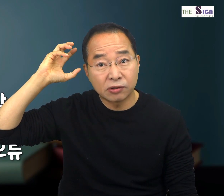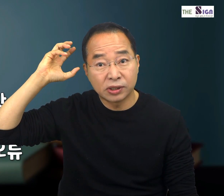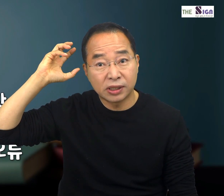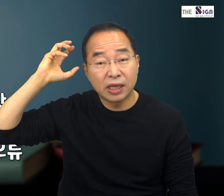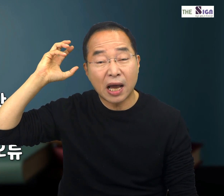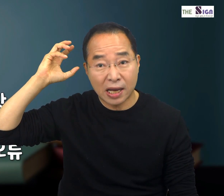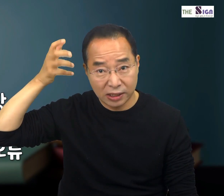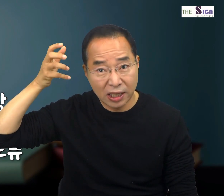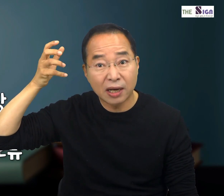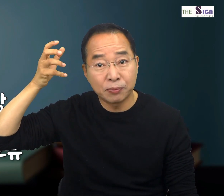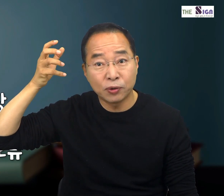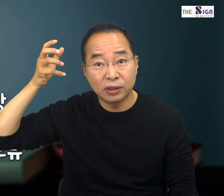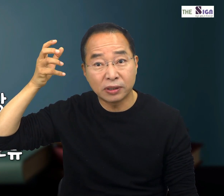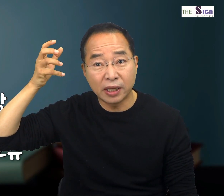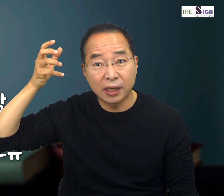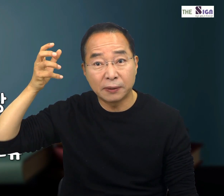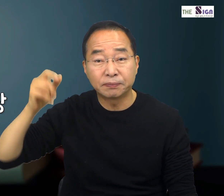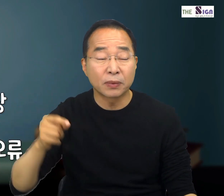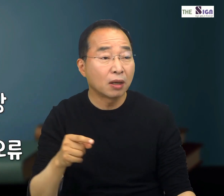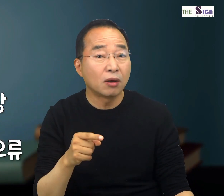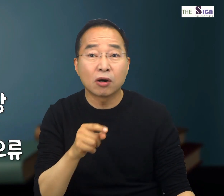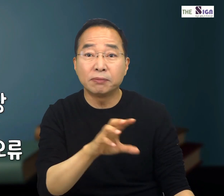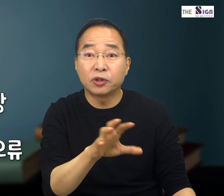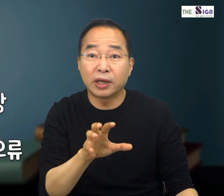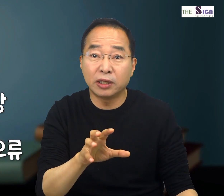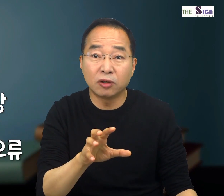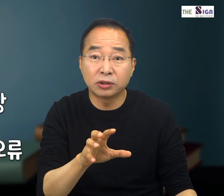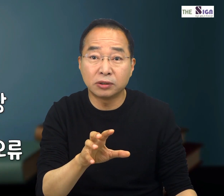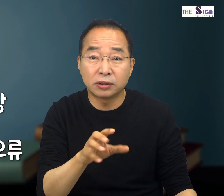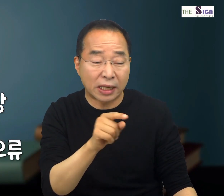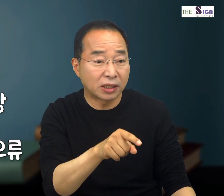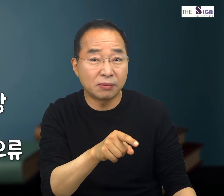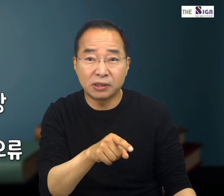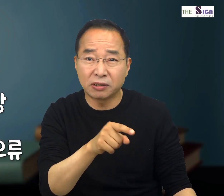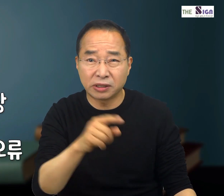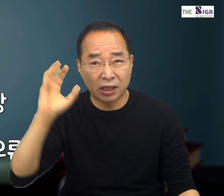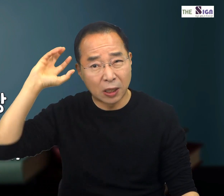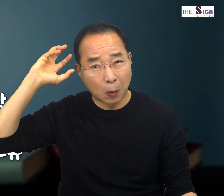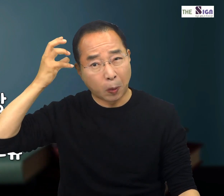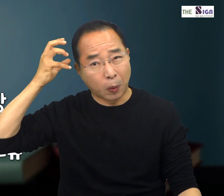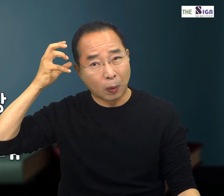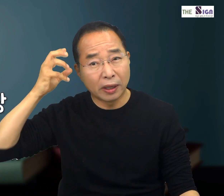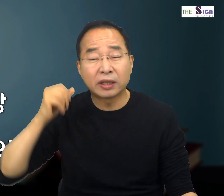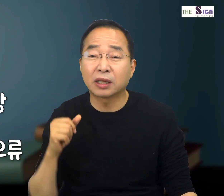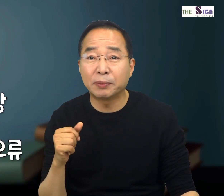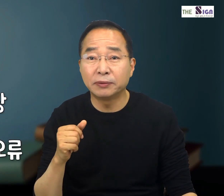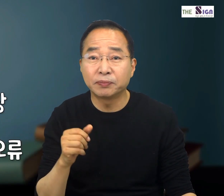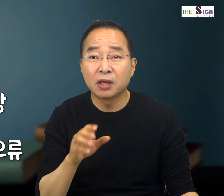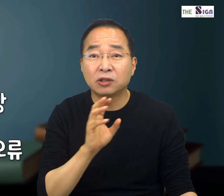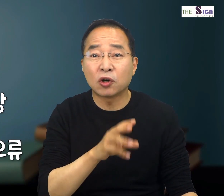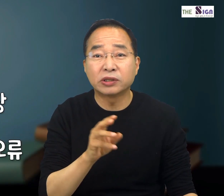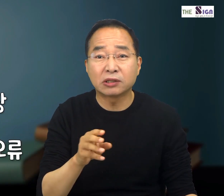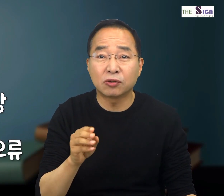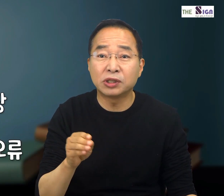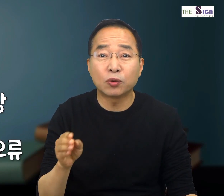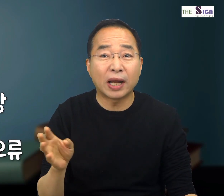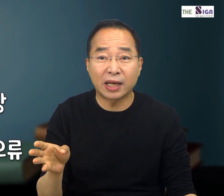제정신이 아니다라는 표현인데, 컴퓨터나 이런 것들을 가리키면서 제가 했다면 정상적으로 기동을 안